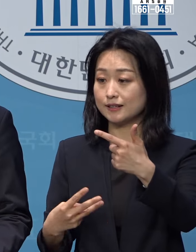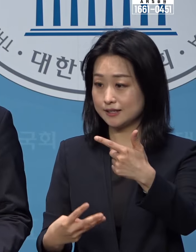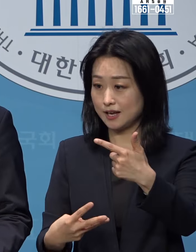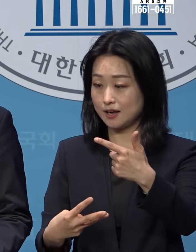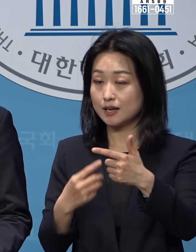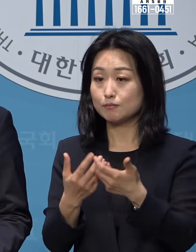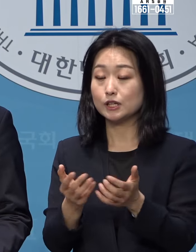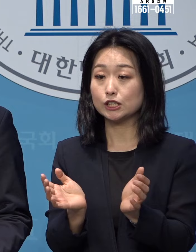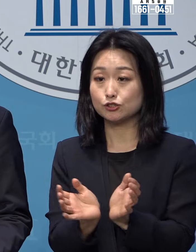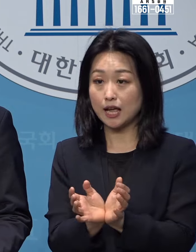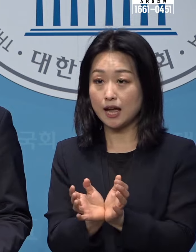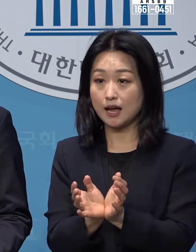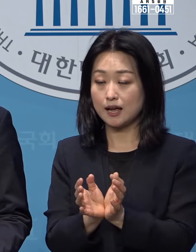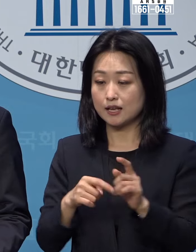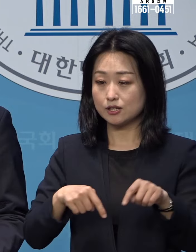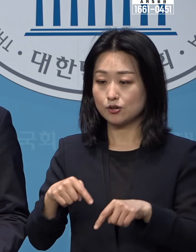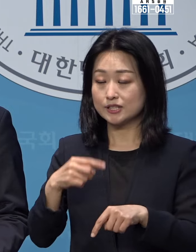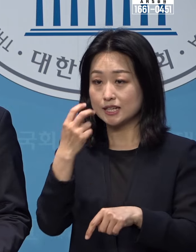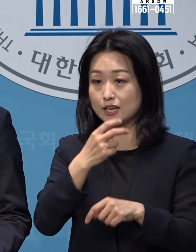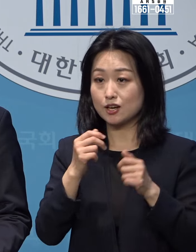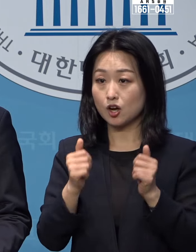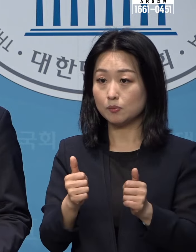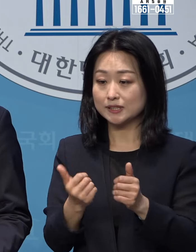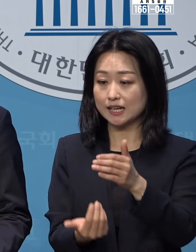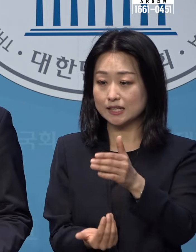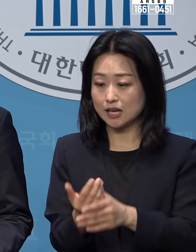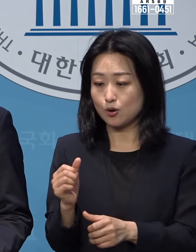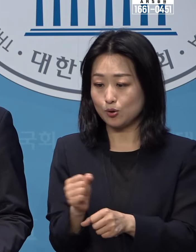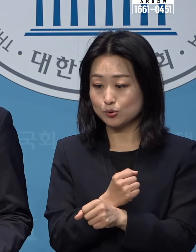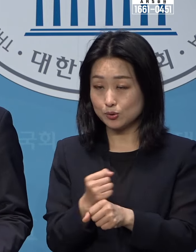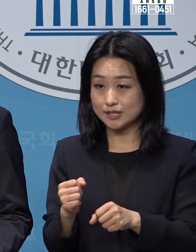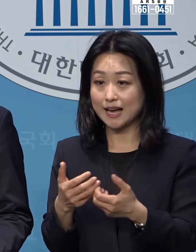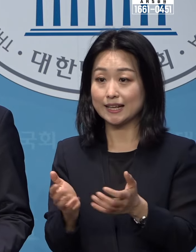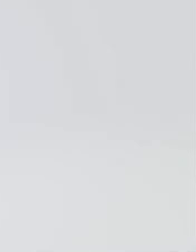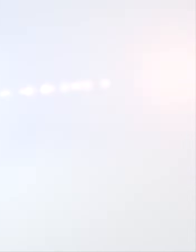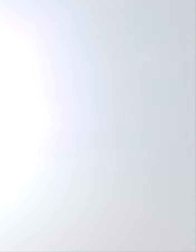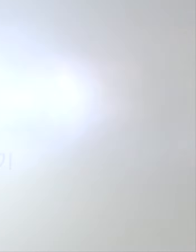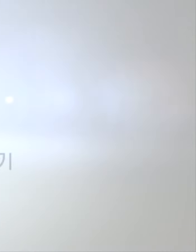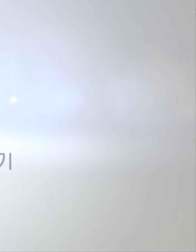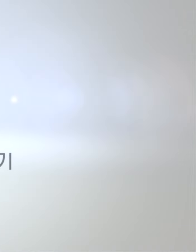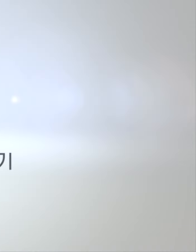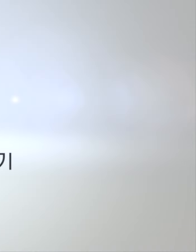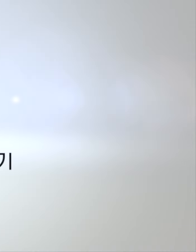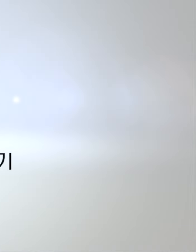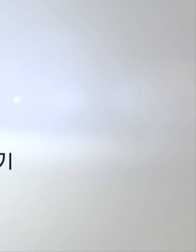3일 더불어민주당 정치검찰 사건조작특별대책단 1동.